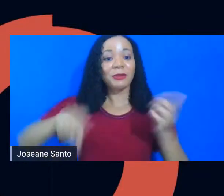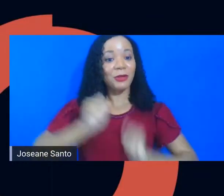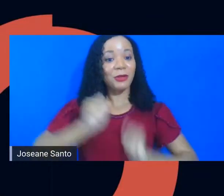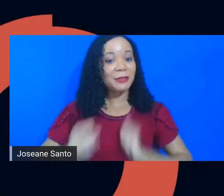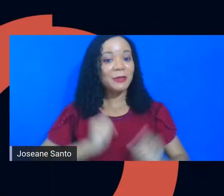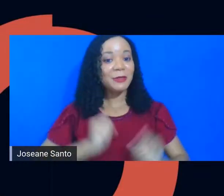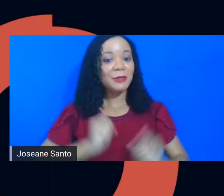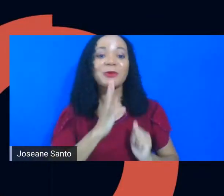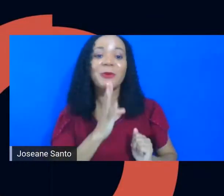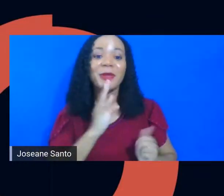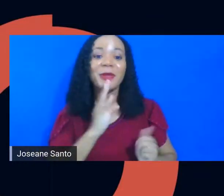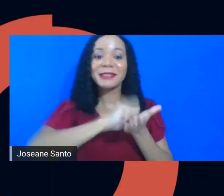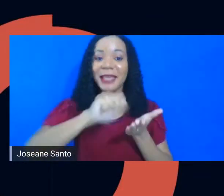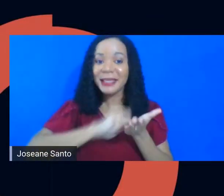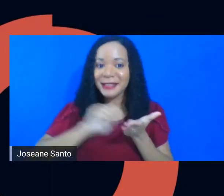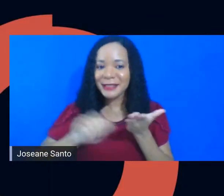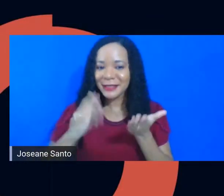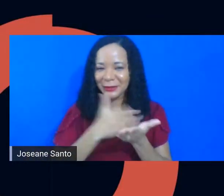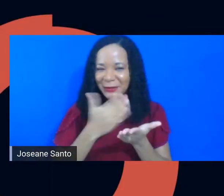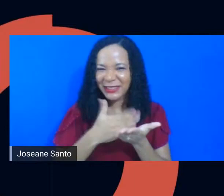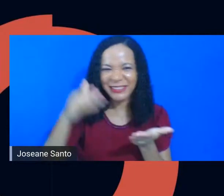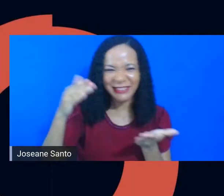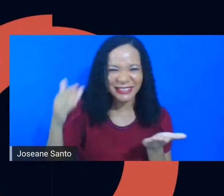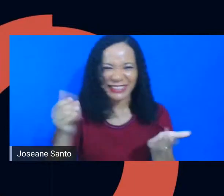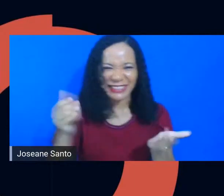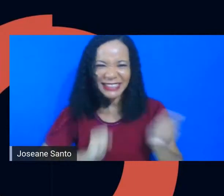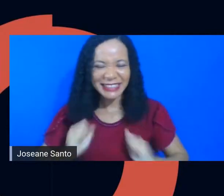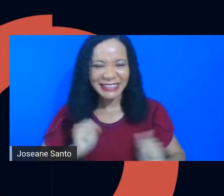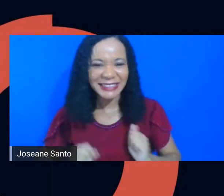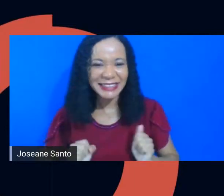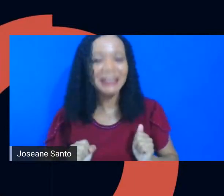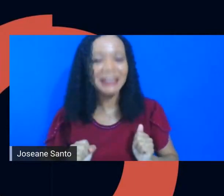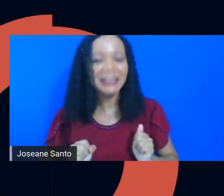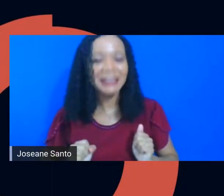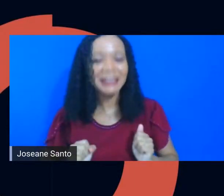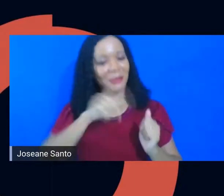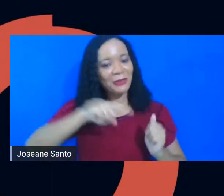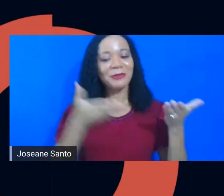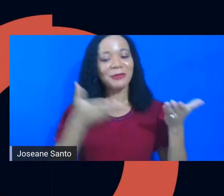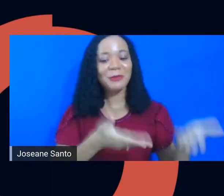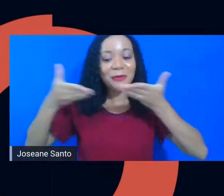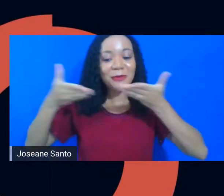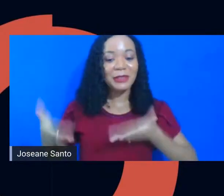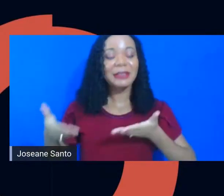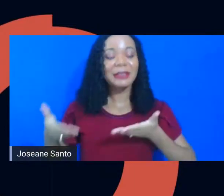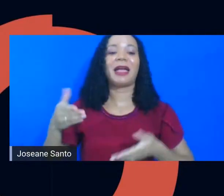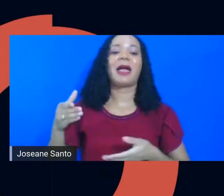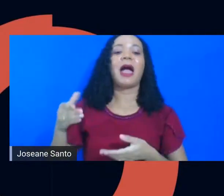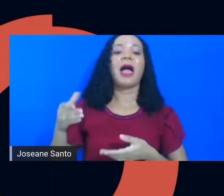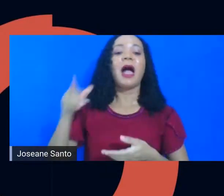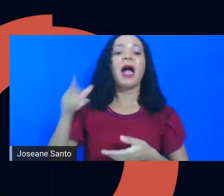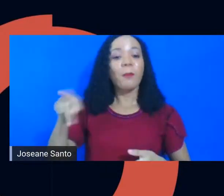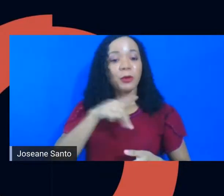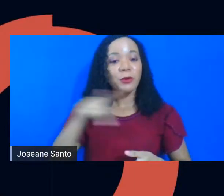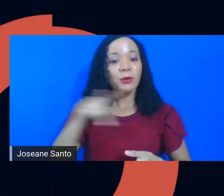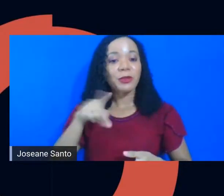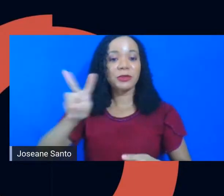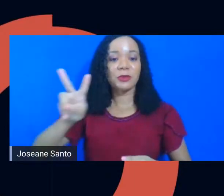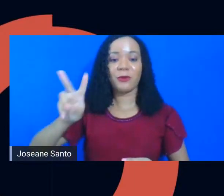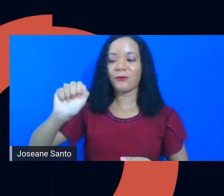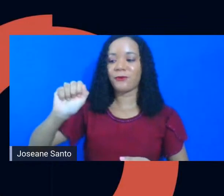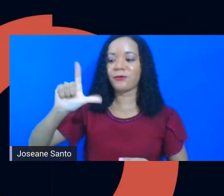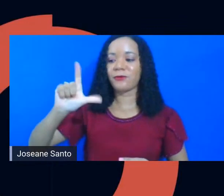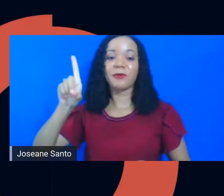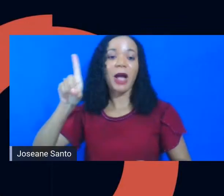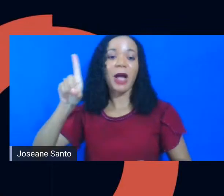maravilhoso. E neste momento que vocês estão muito ansiosos para conhecer um pouco mais sobre este evento, eu sei disso. Então,